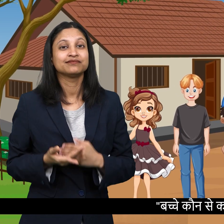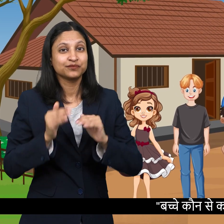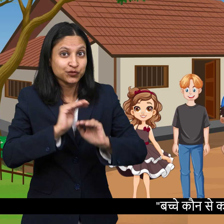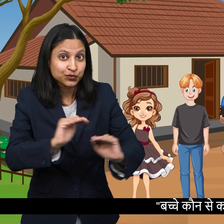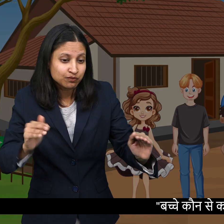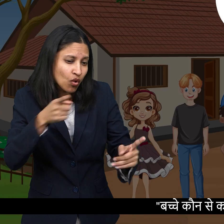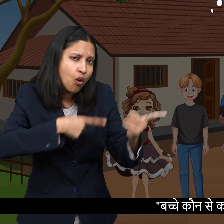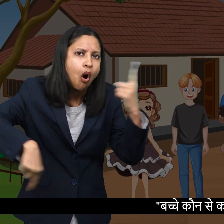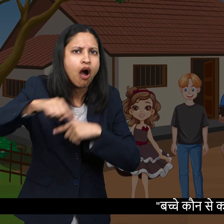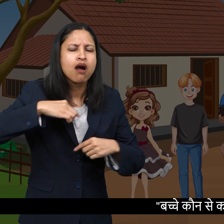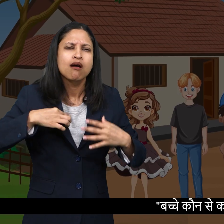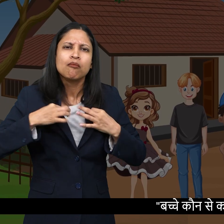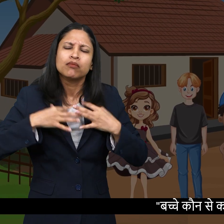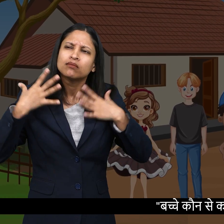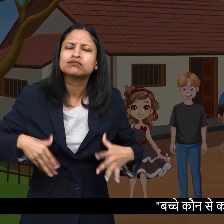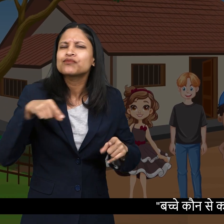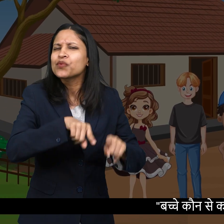बच्चे कौन से कपड़े पहनते हैं?